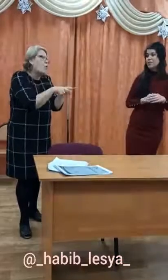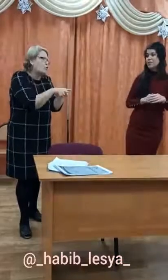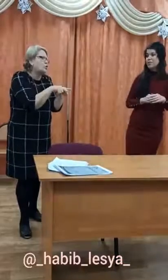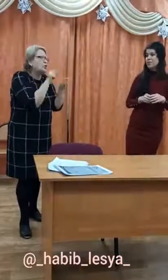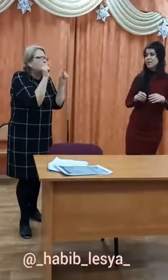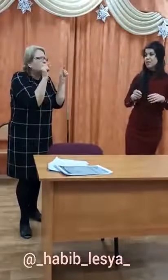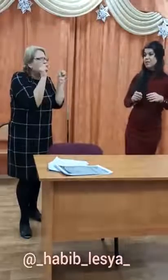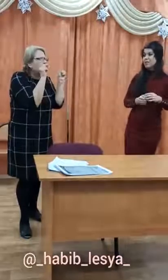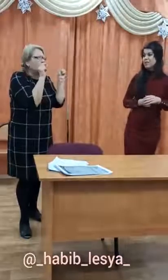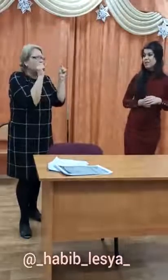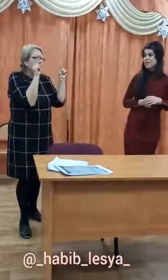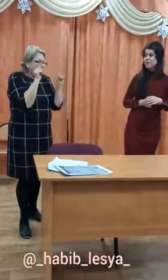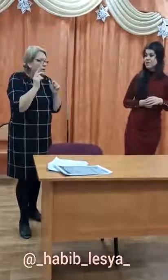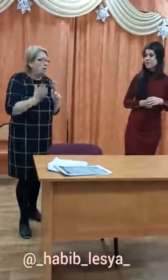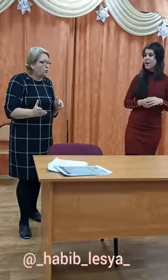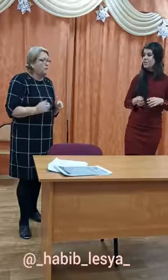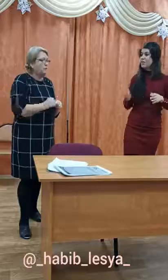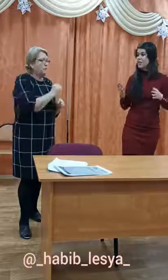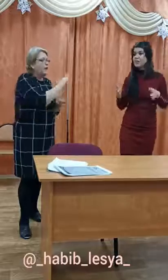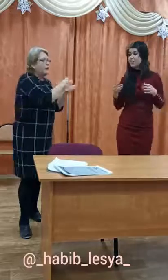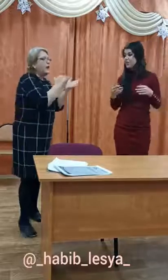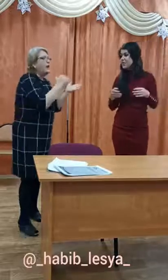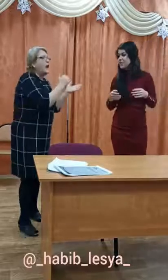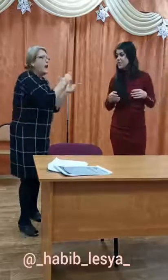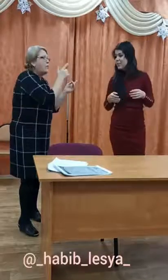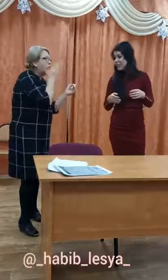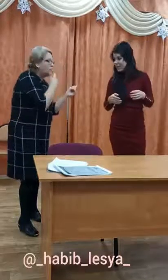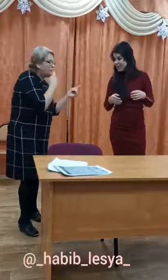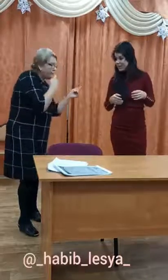Похоже. Чуть-чуть. Вот работая в нашей компании